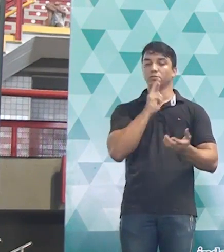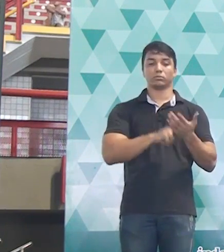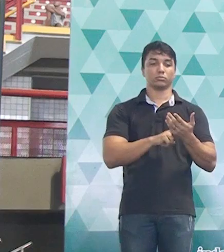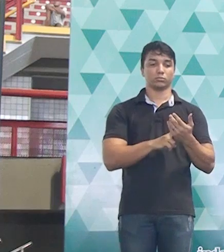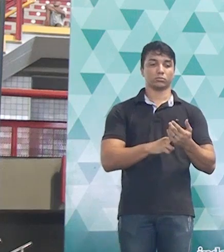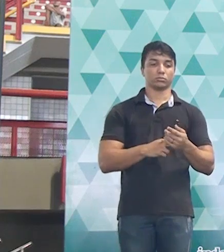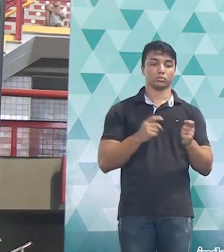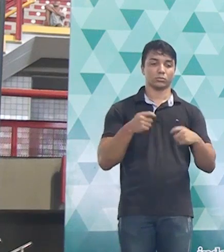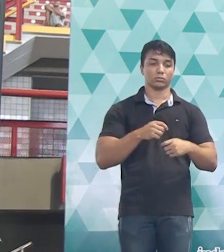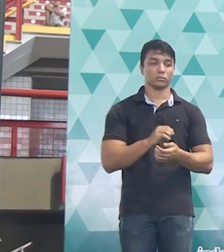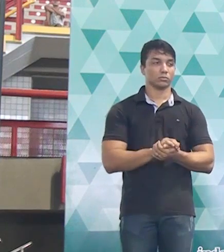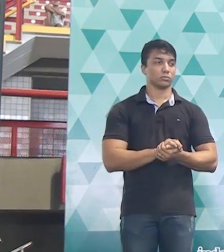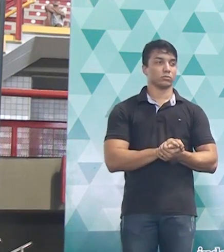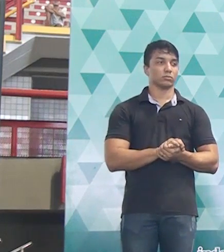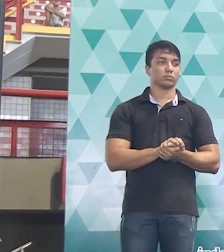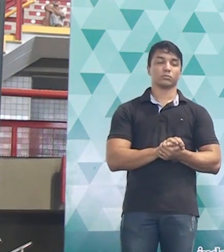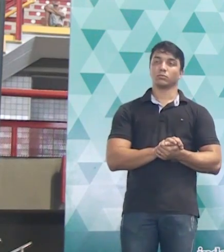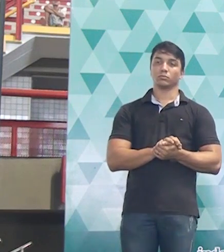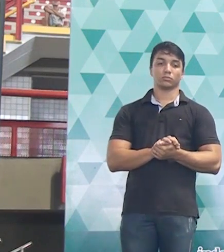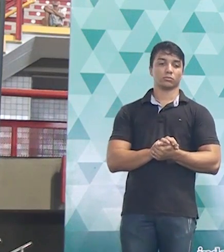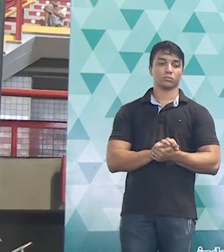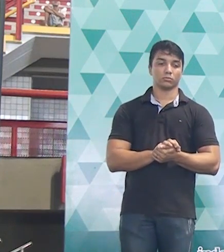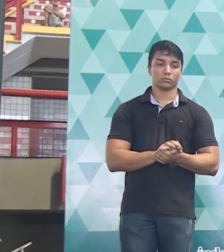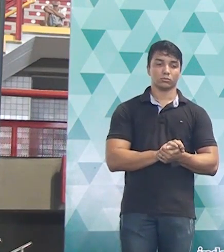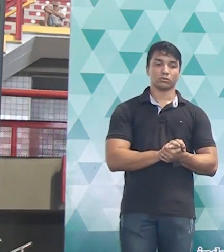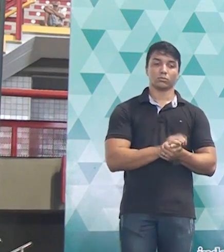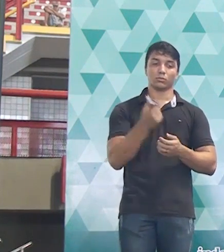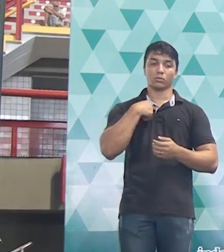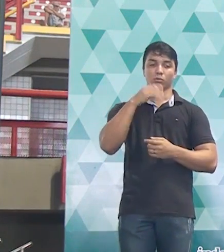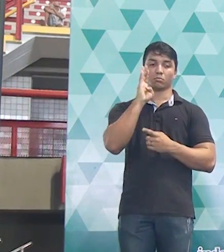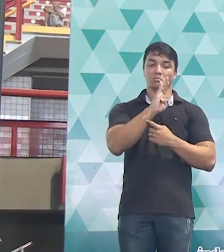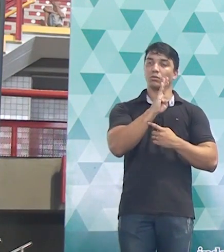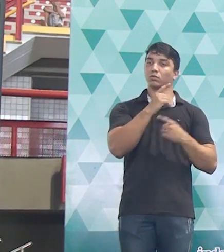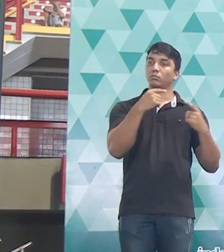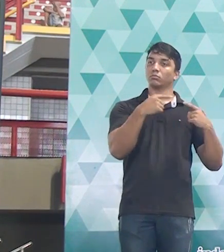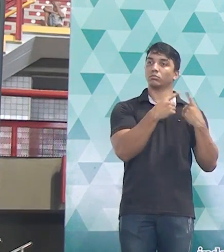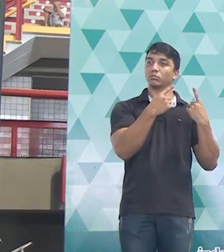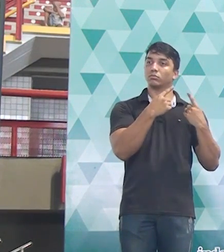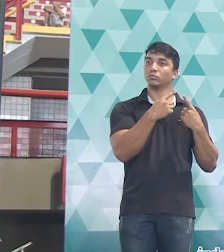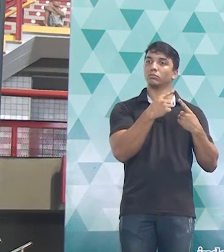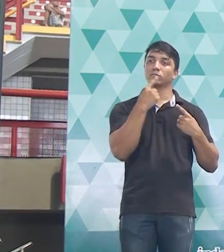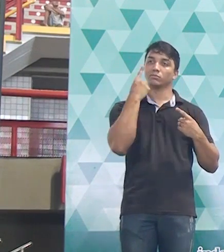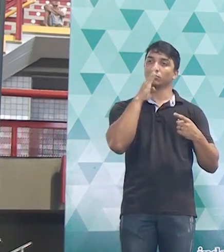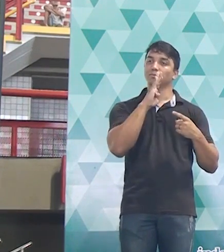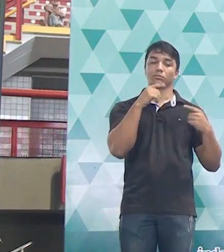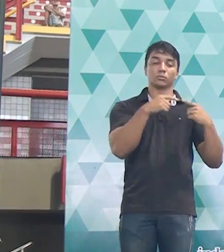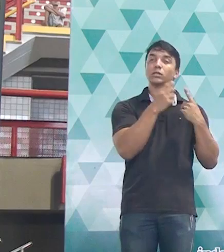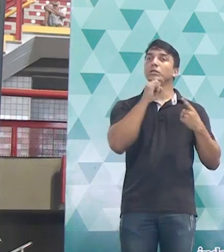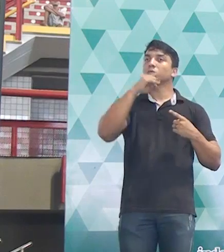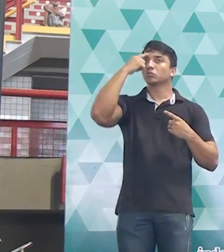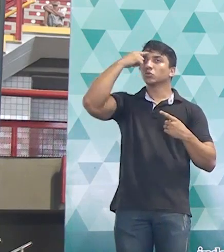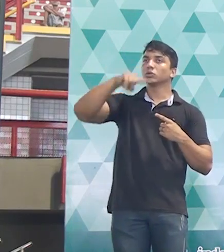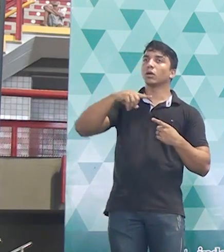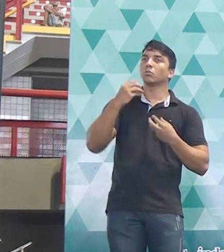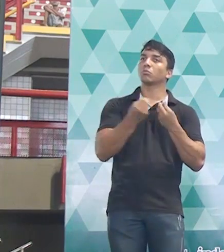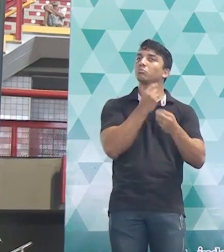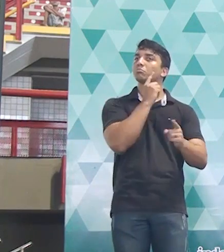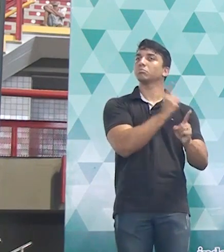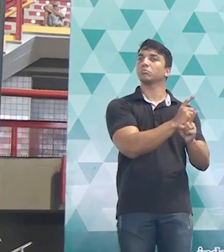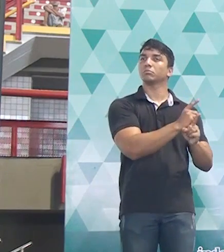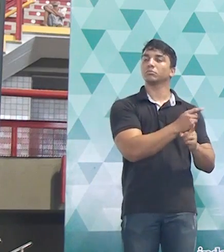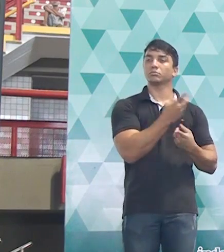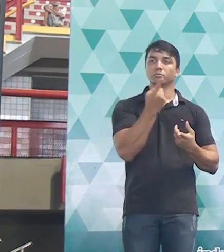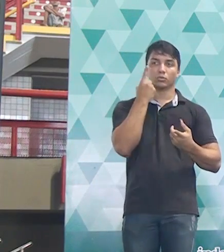muito esforço. Seria a letra B, carbonato de cálcio, que é o calcário. Se você não sabia disso, olha como o seu